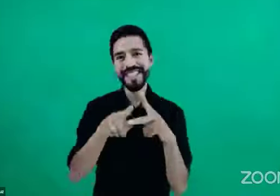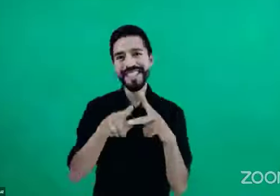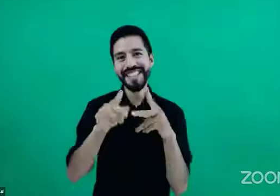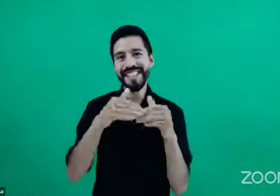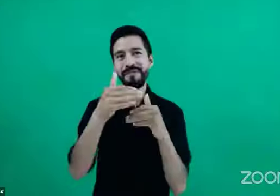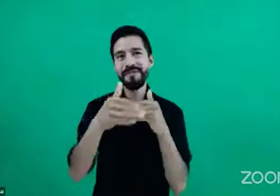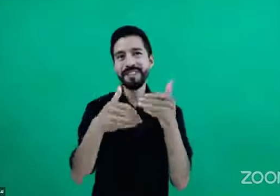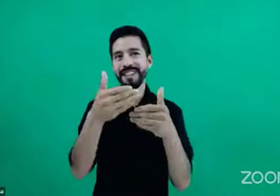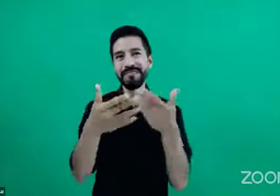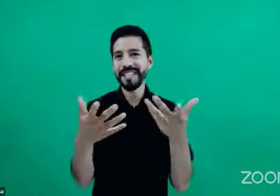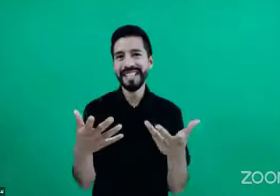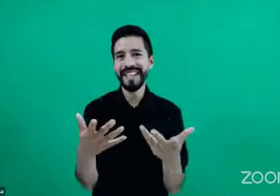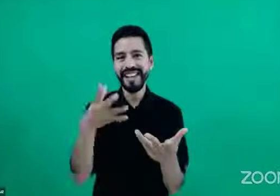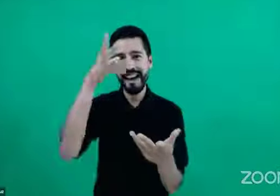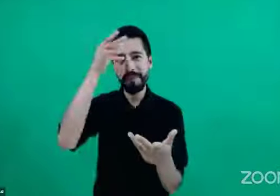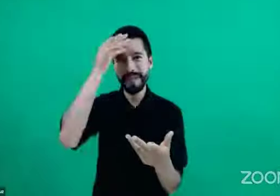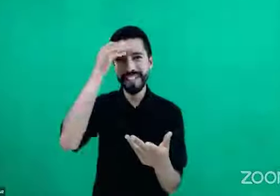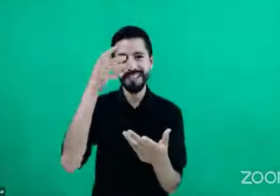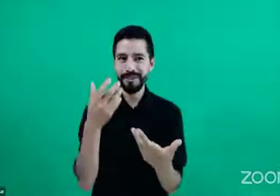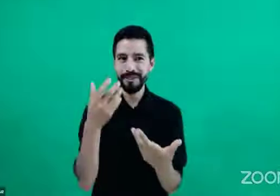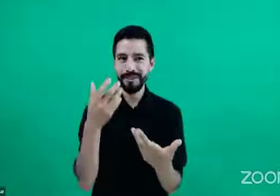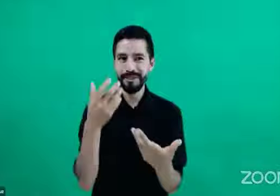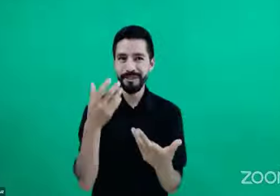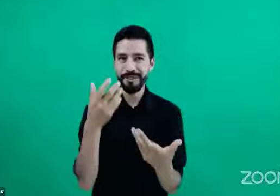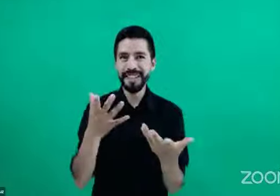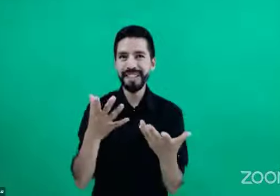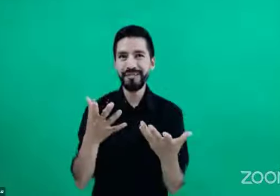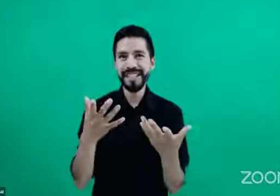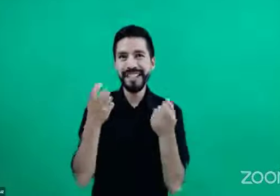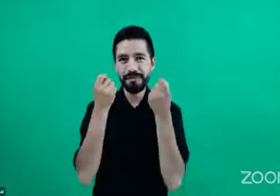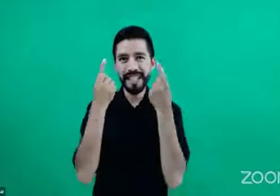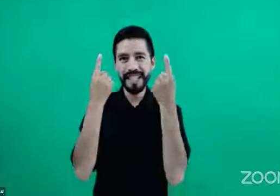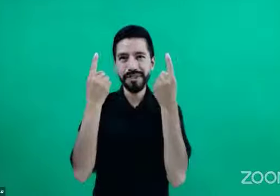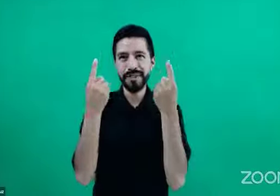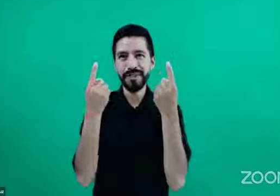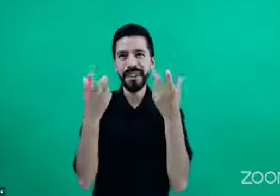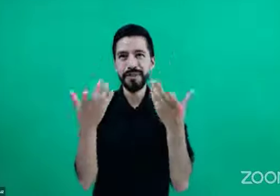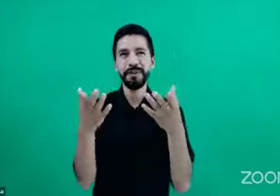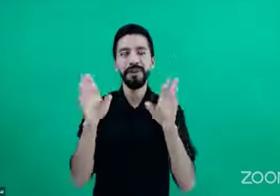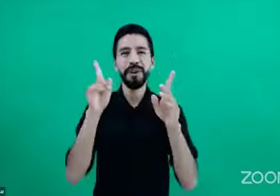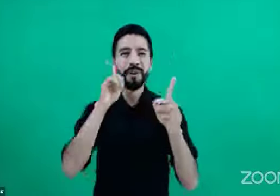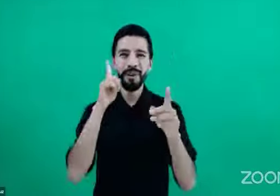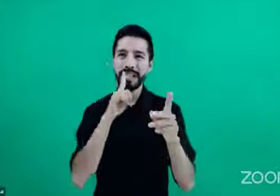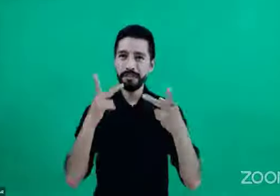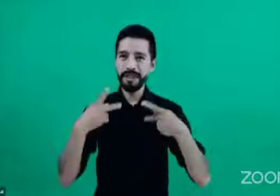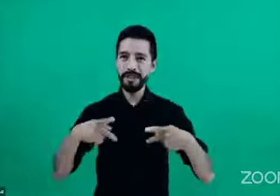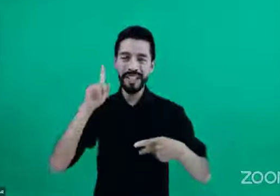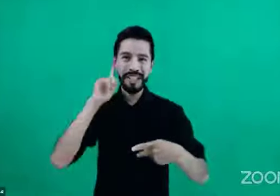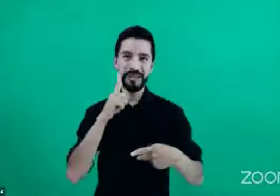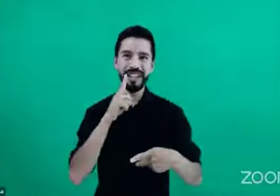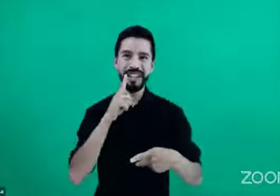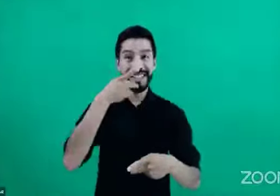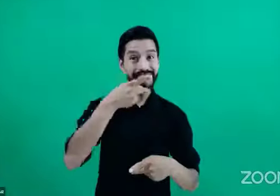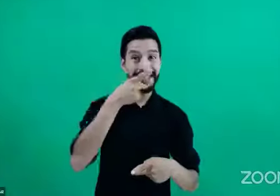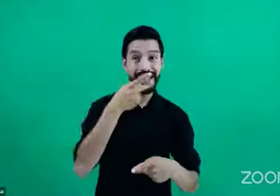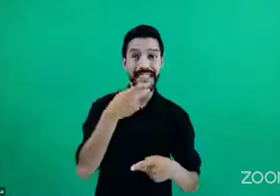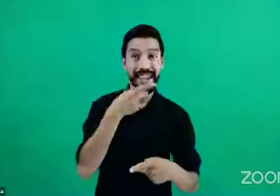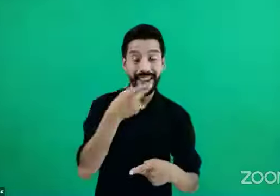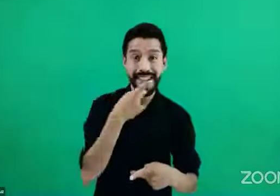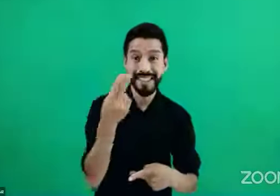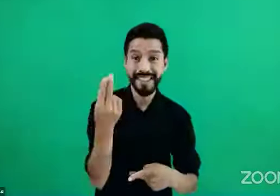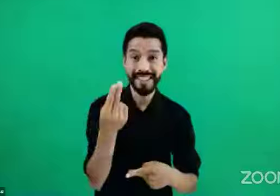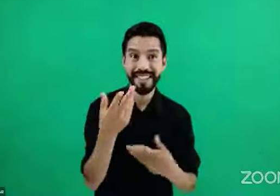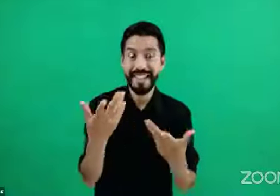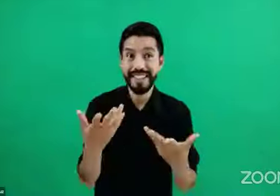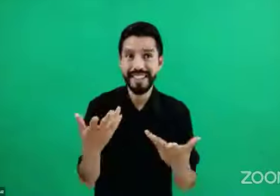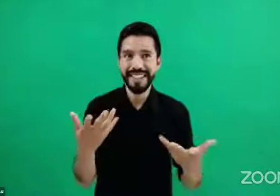Y fue desde ese momento que empecé a aprenderlo. Pero realmente fue esa admiración de cómo las personas sordas sin